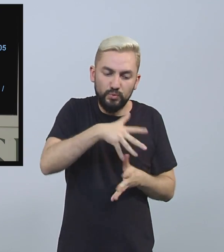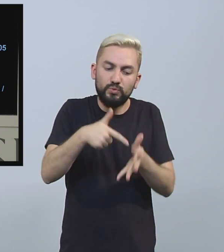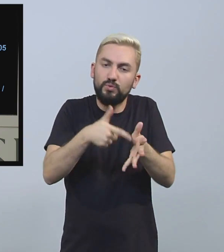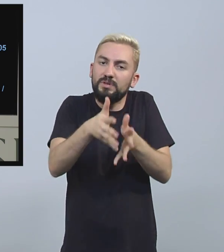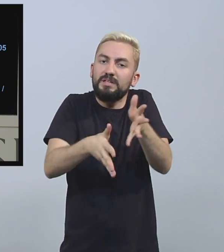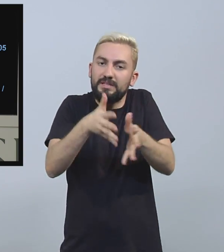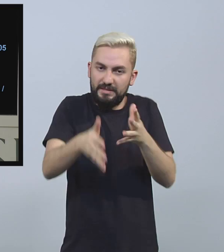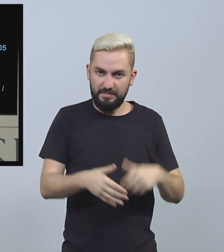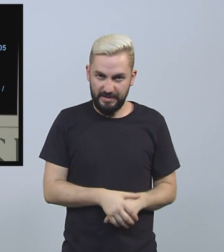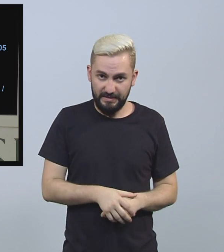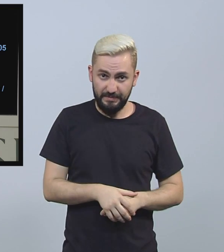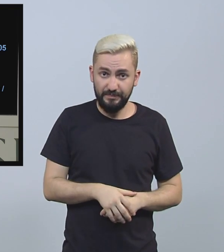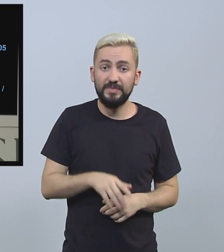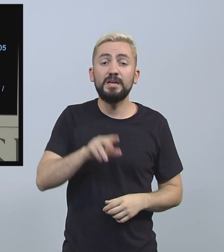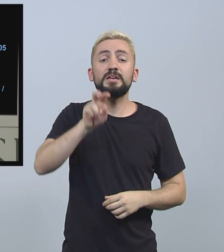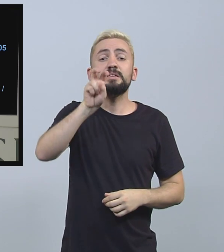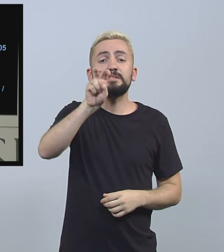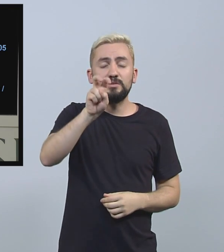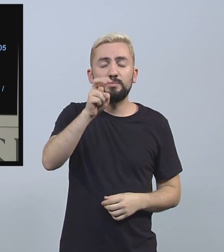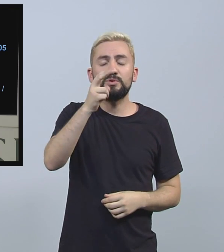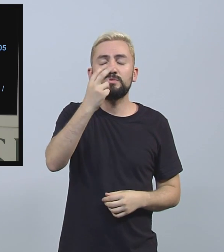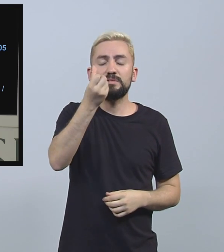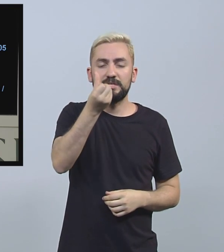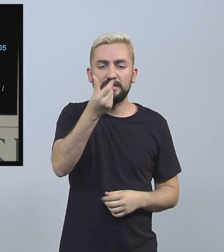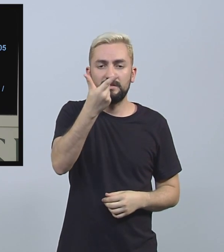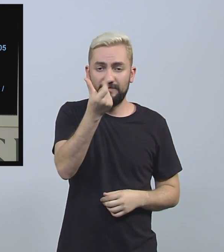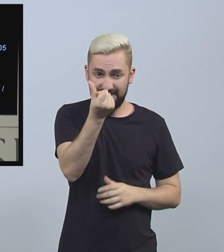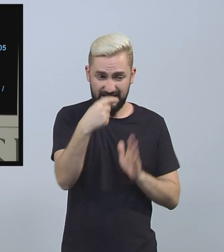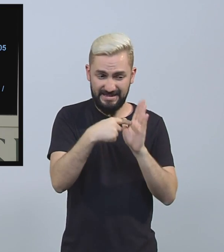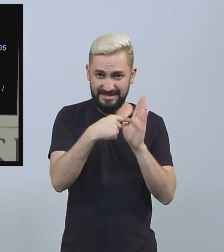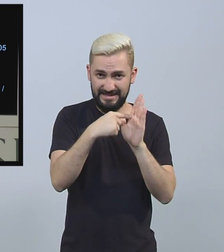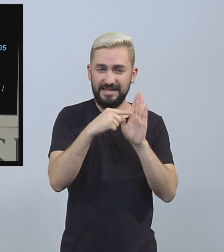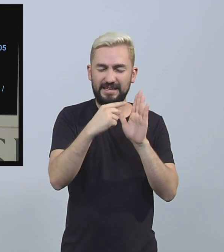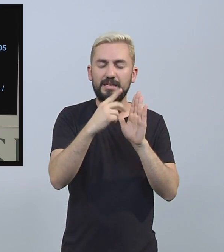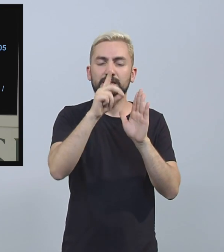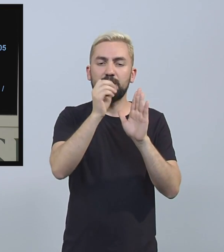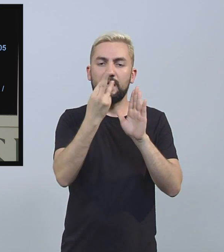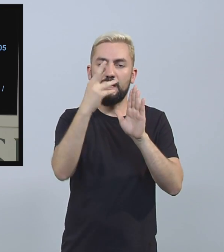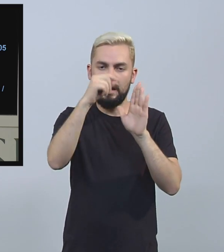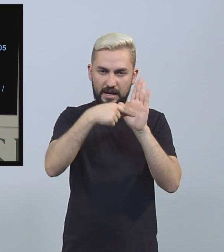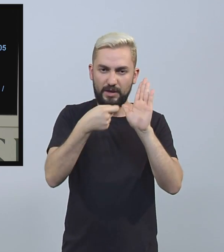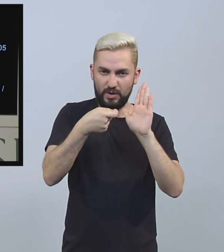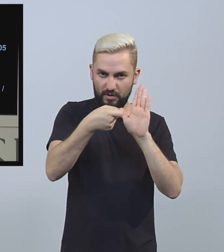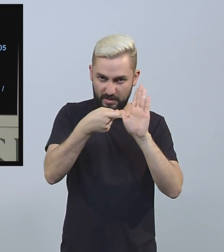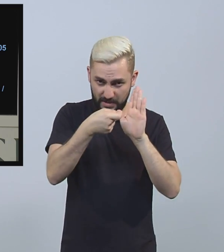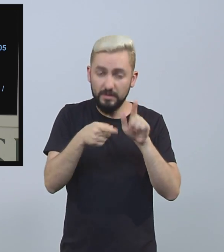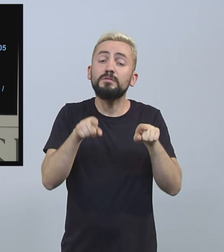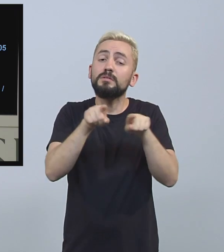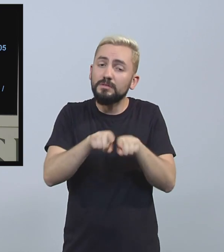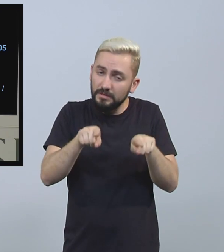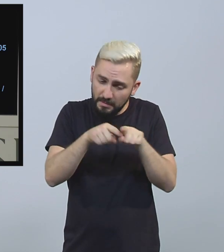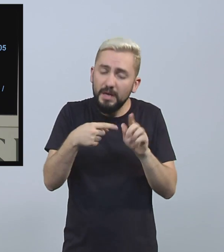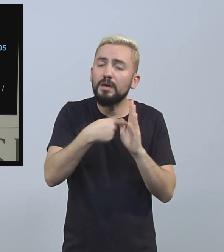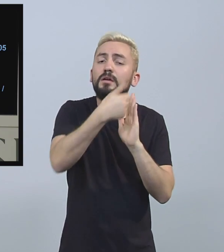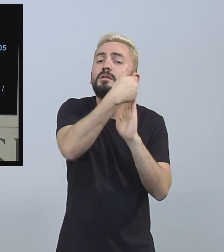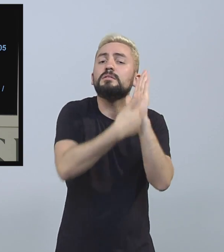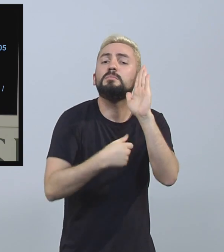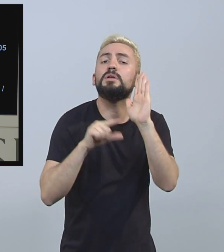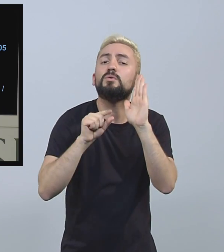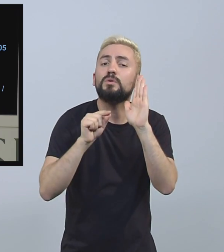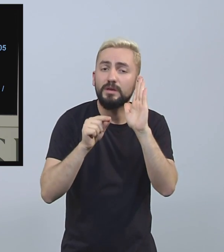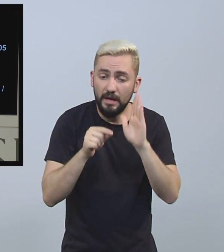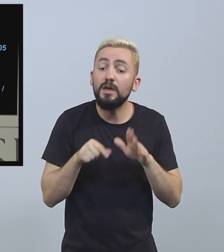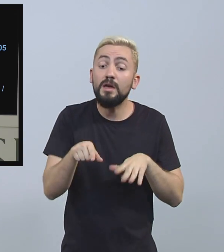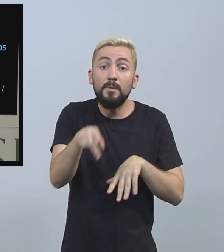O decreto 5.626 também dispõe sobre a formação de professores de Libras e